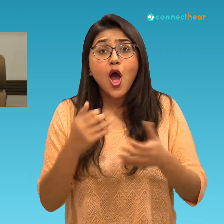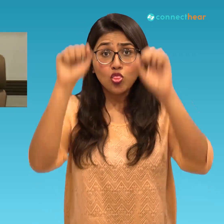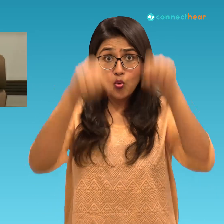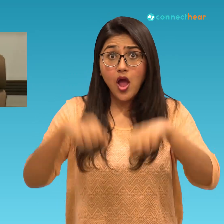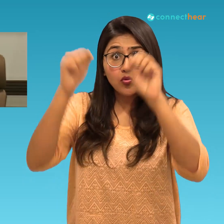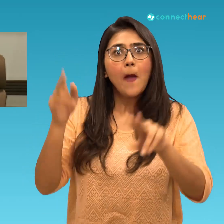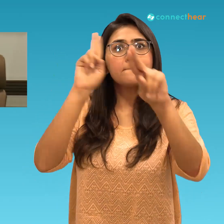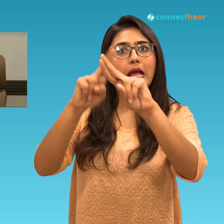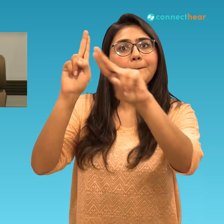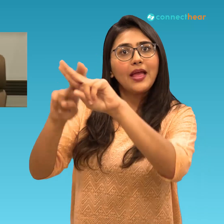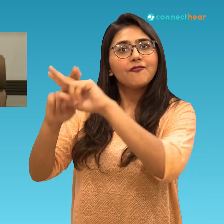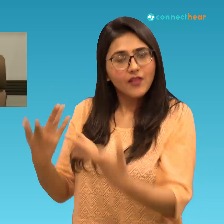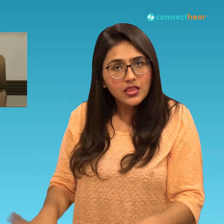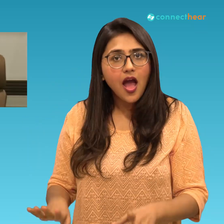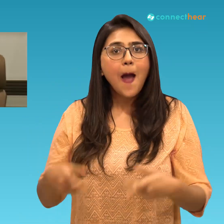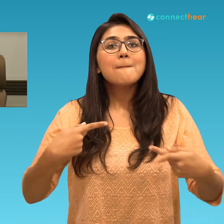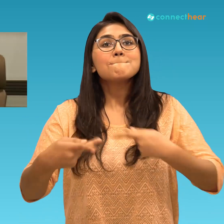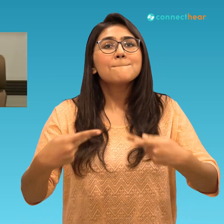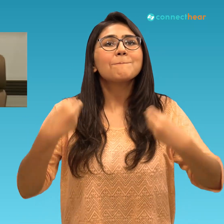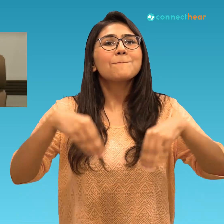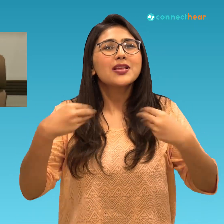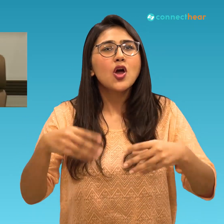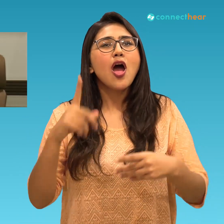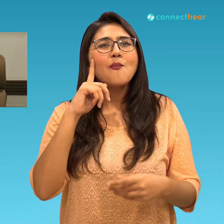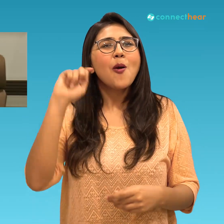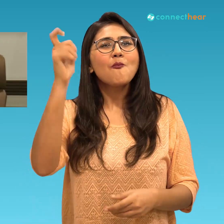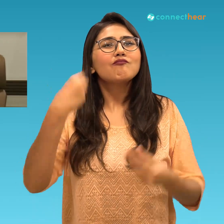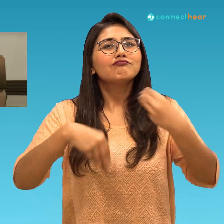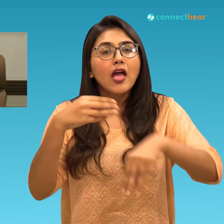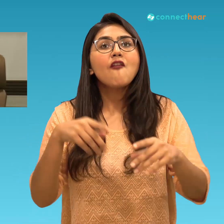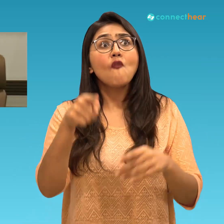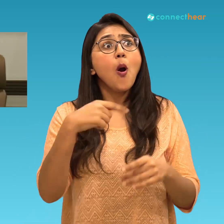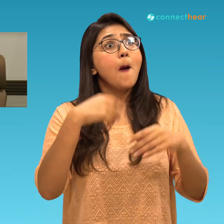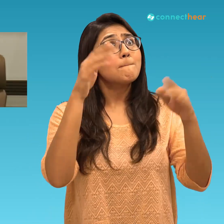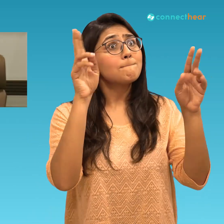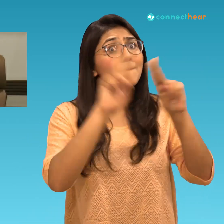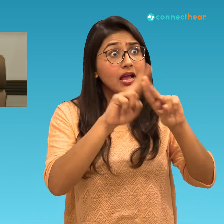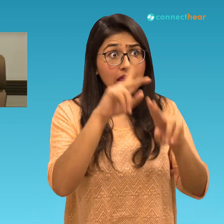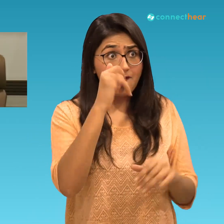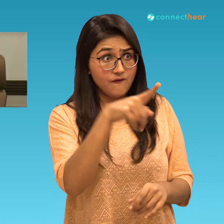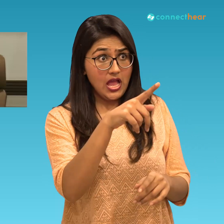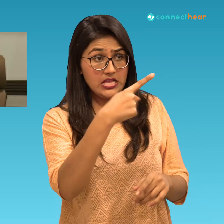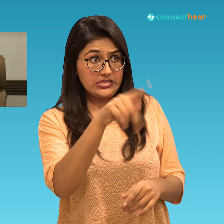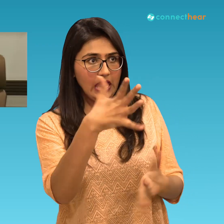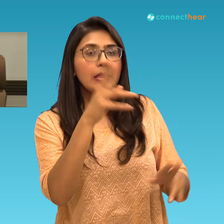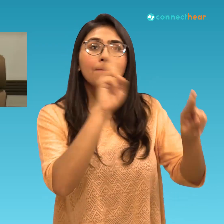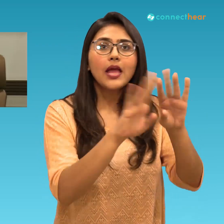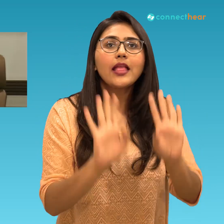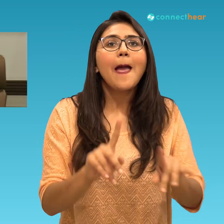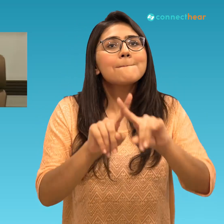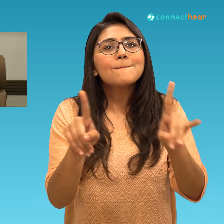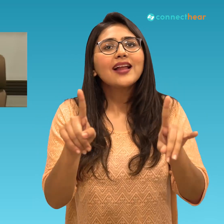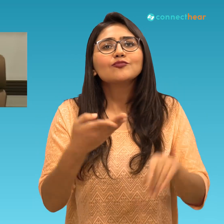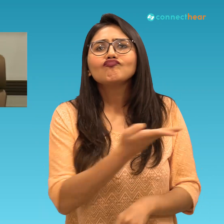کی، مارکیٹس بھی بند کی، لیکن لوگ جو تھے وہ جن SOPs پہ کہا تھا